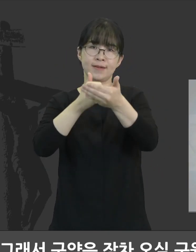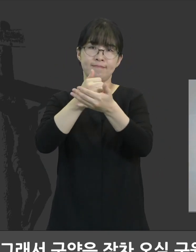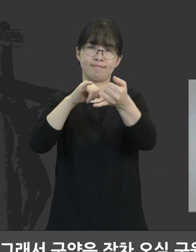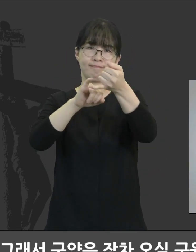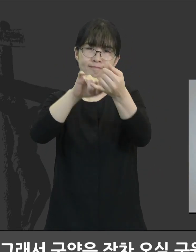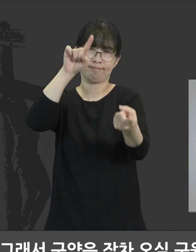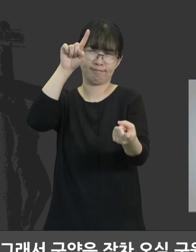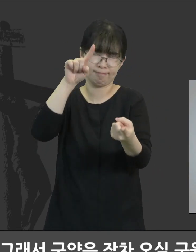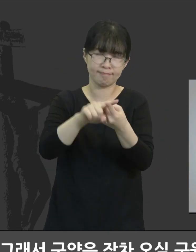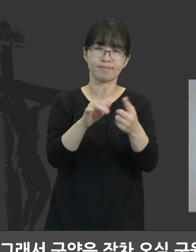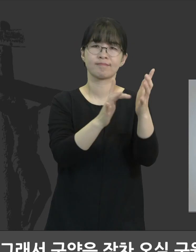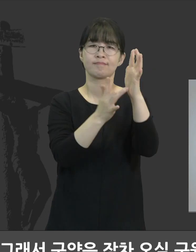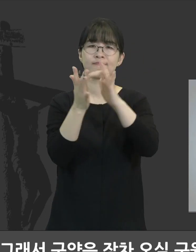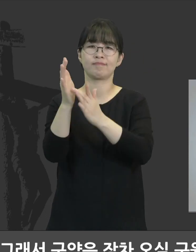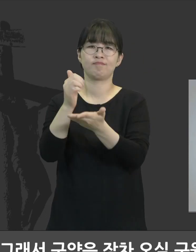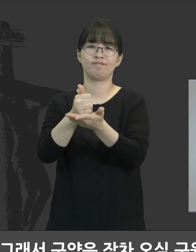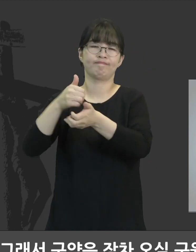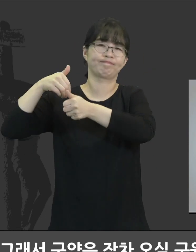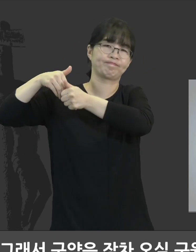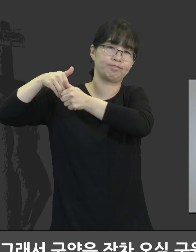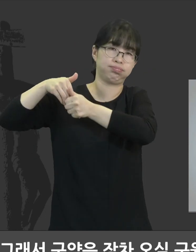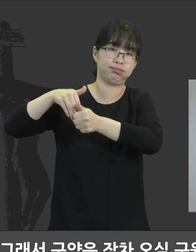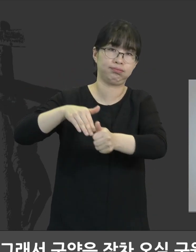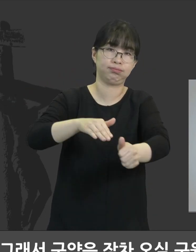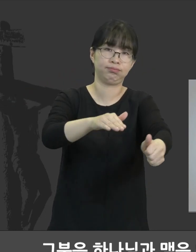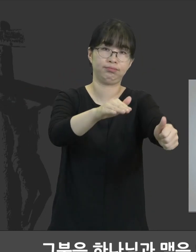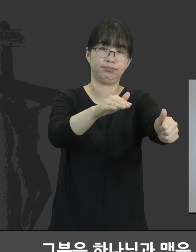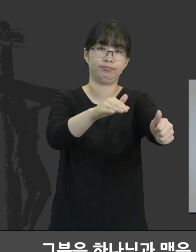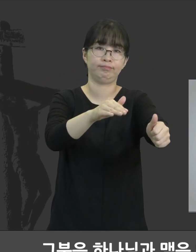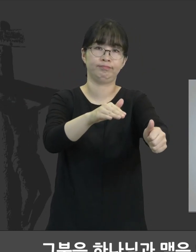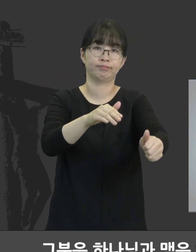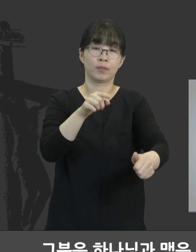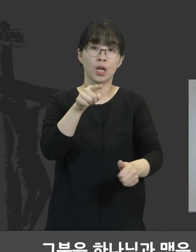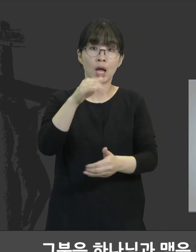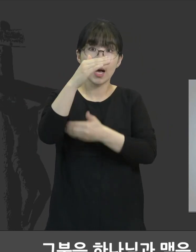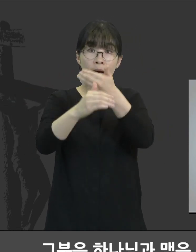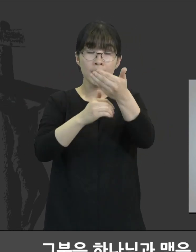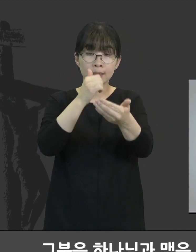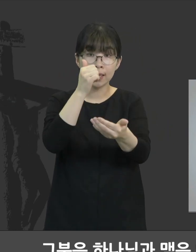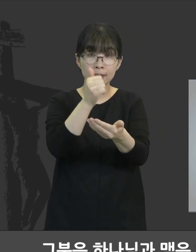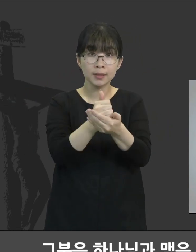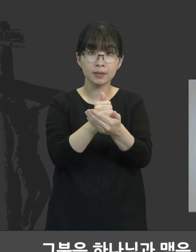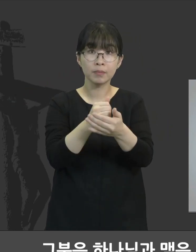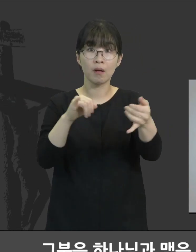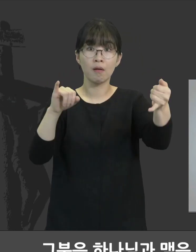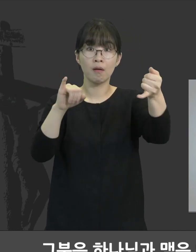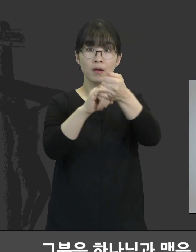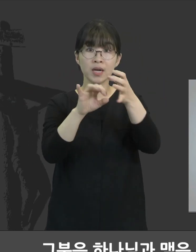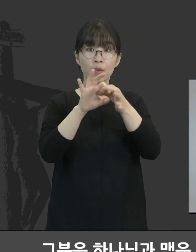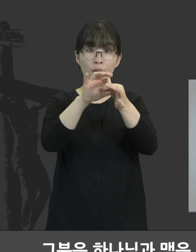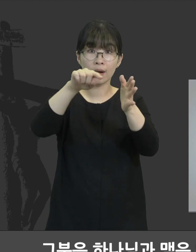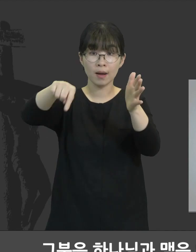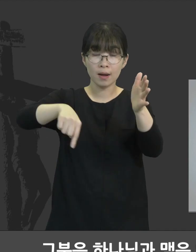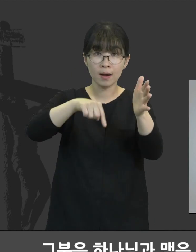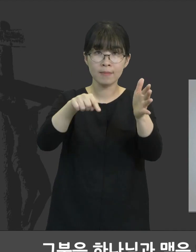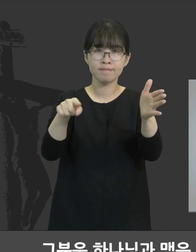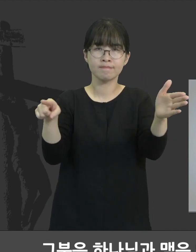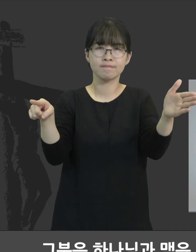대로 그의 아들을 보내주셨습니다. 그분은 하나님과 맺은 언약 관계 안에서 완전한 믿음과